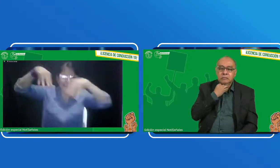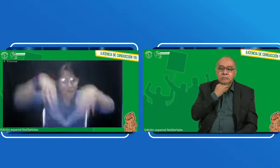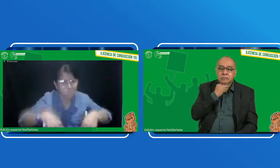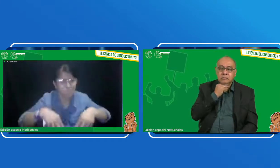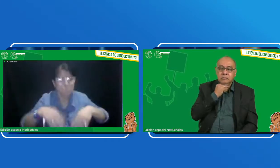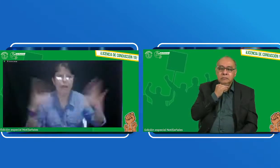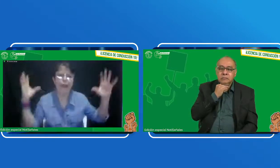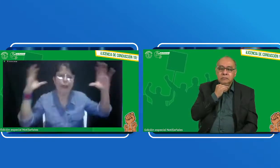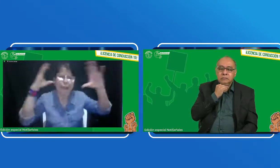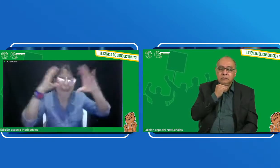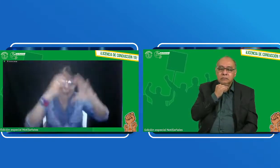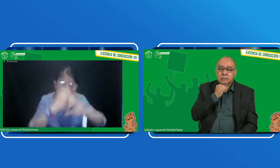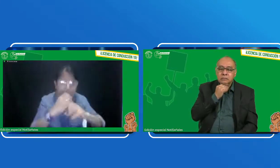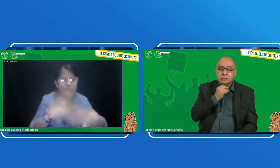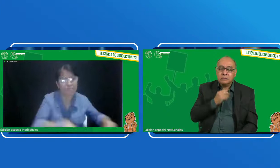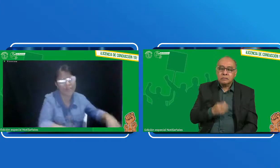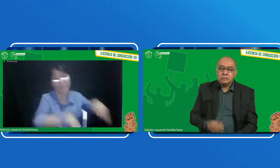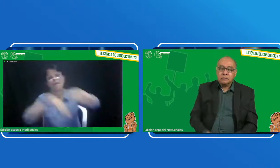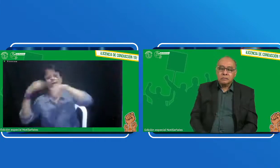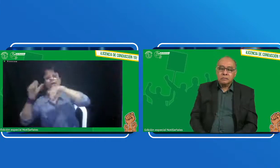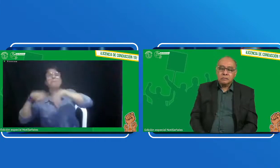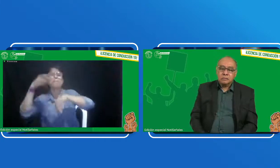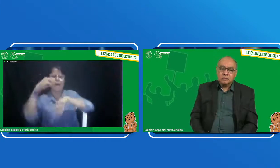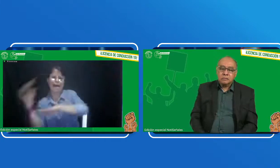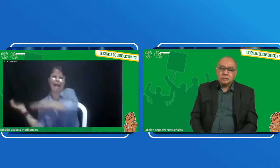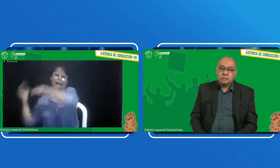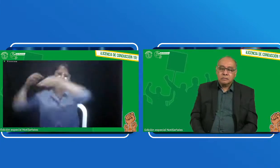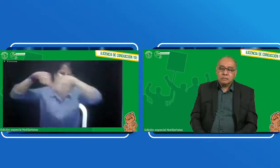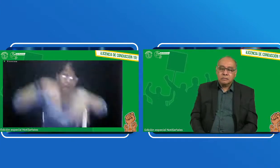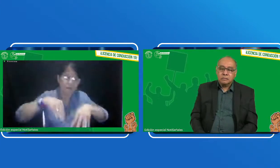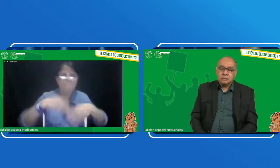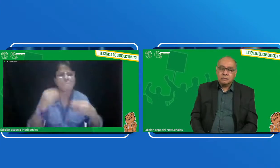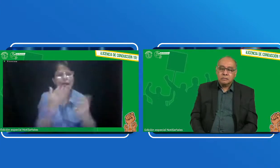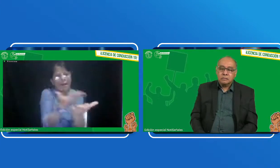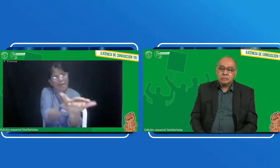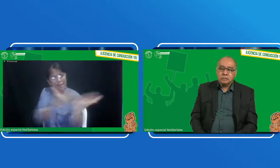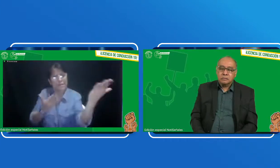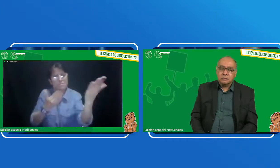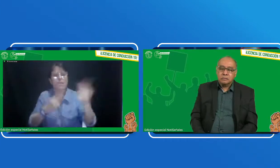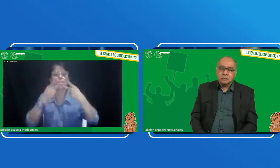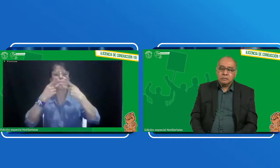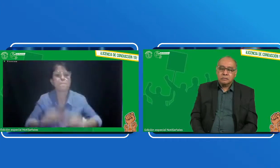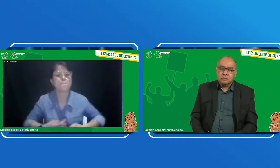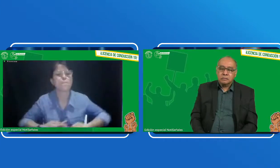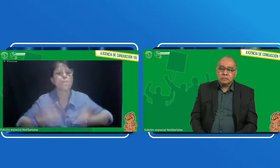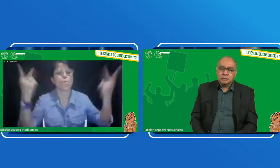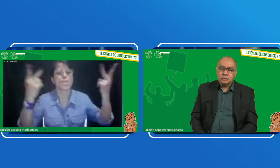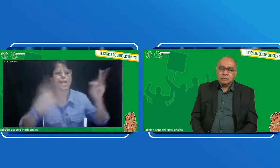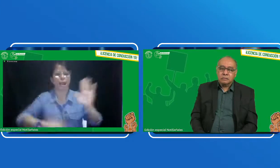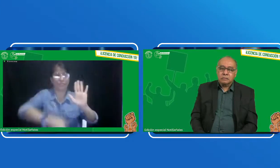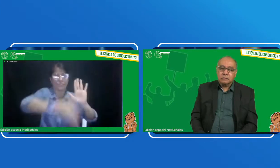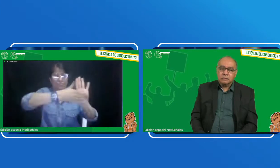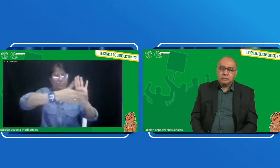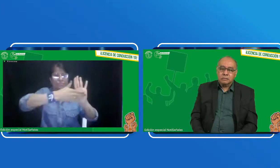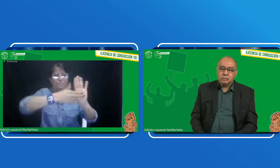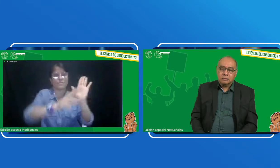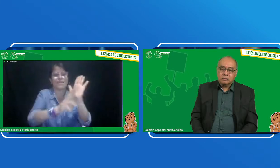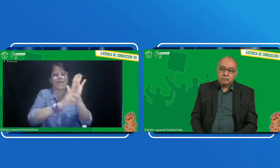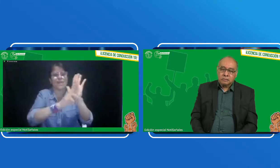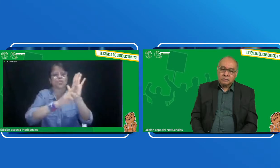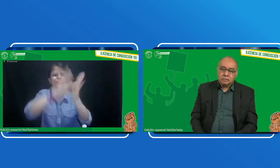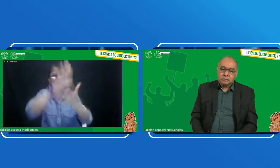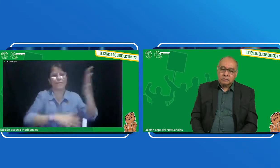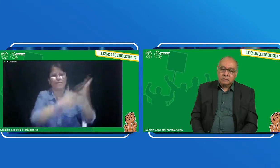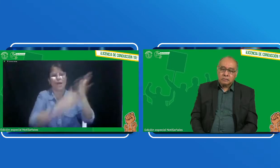hotel, volver al otro día y pues el lunes hacer la misma dinámica, estar toda la jornada, irnos